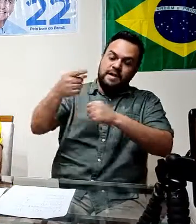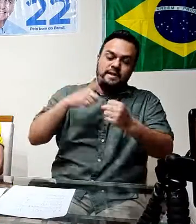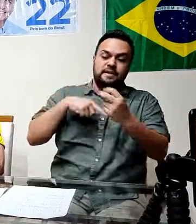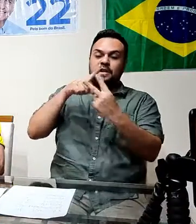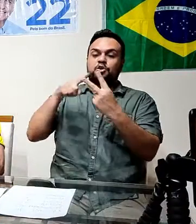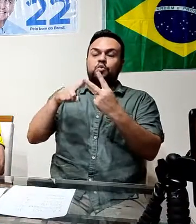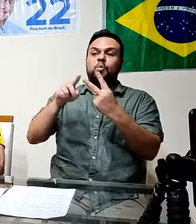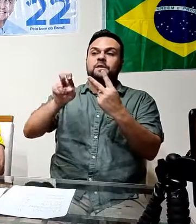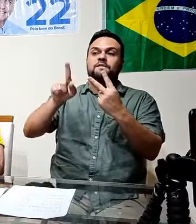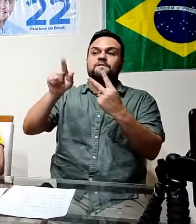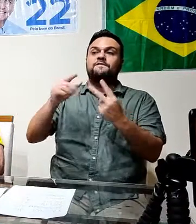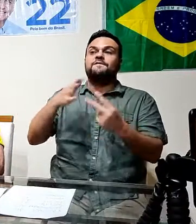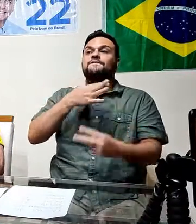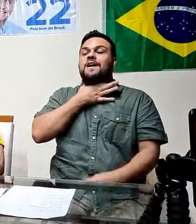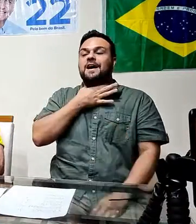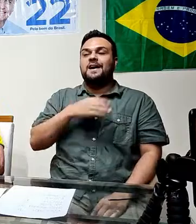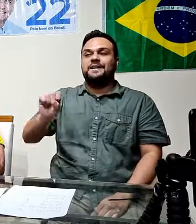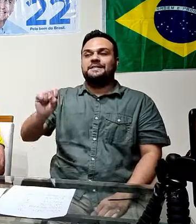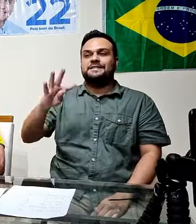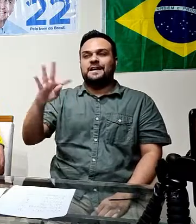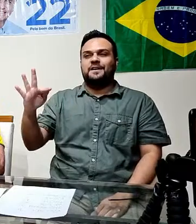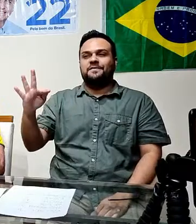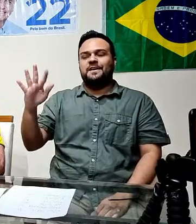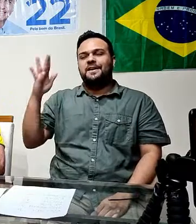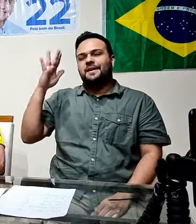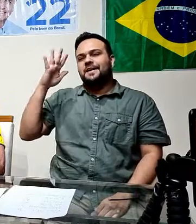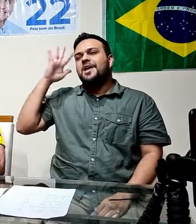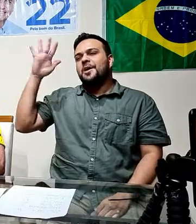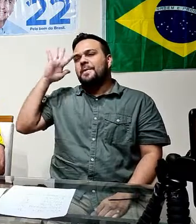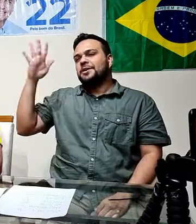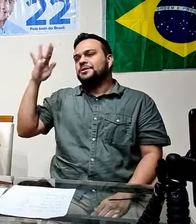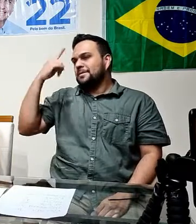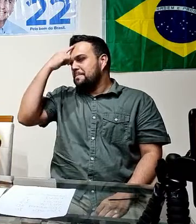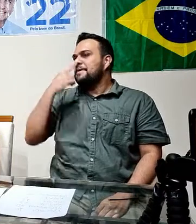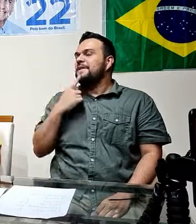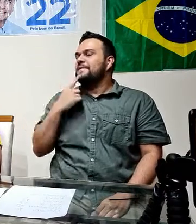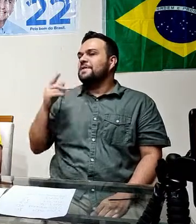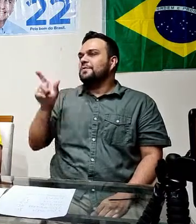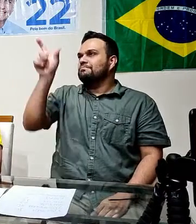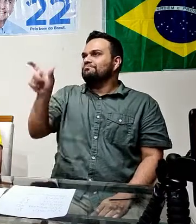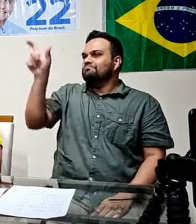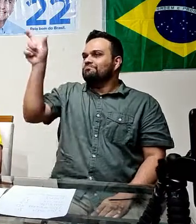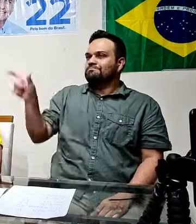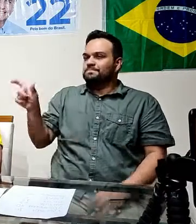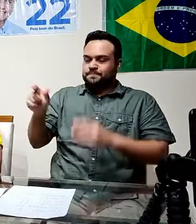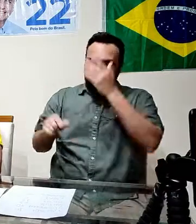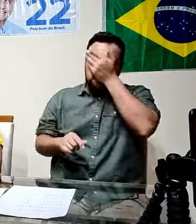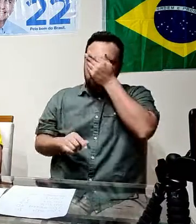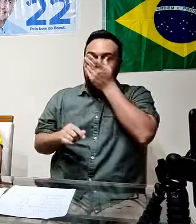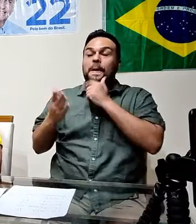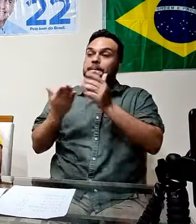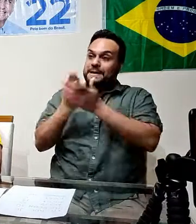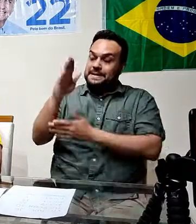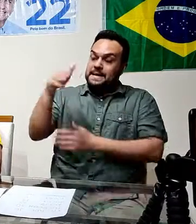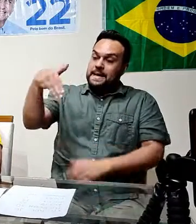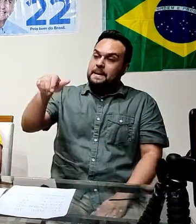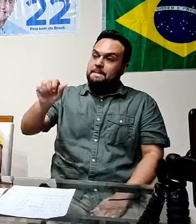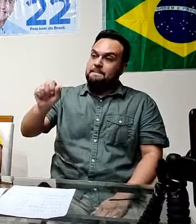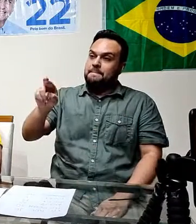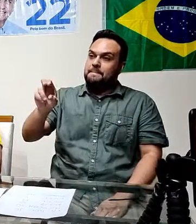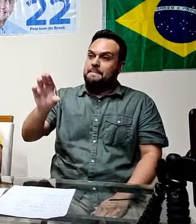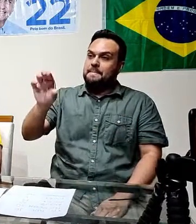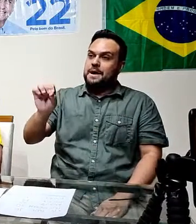vagas no Supremo Tribunal Federal. Imagina o perfil de quem vai votar lá. Não só o marco temporal passa, e não é só o homem do